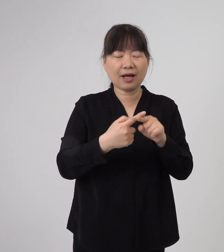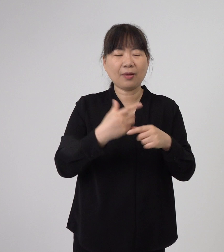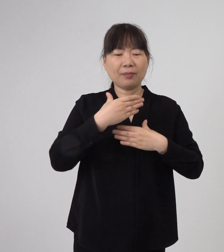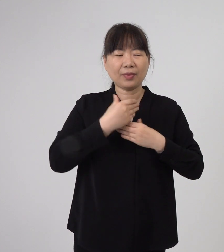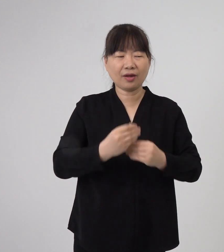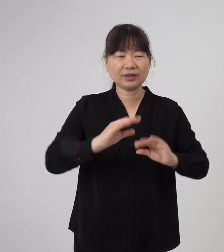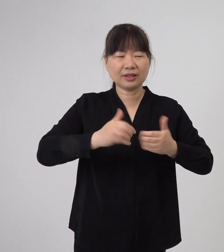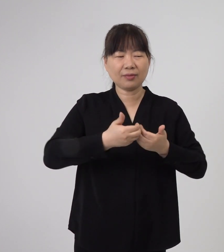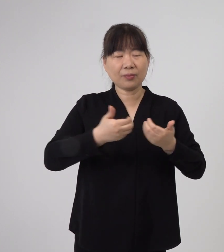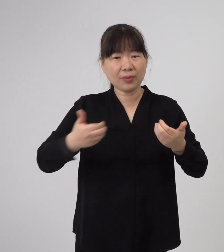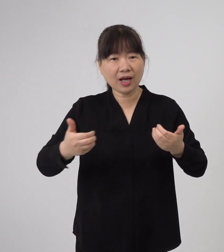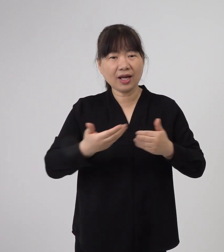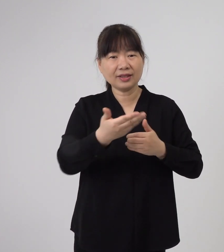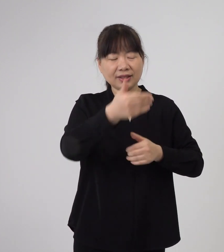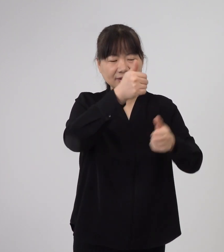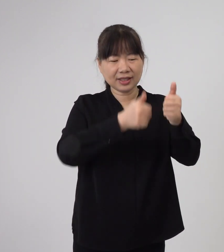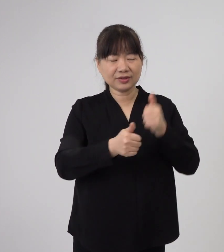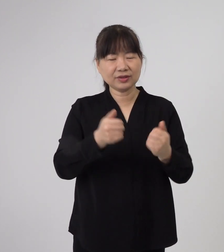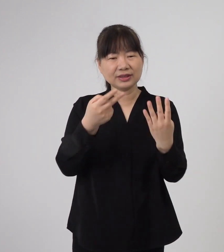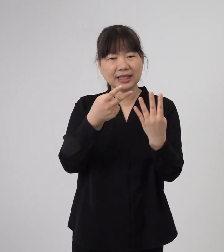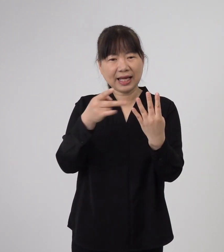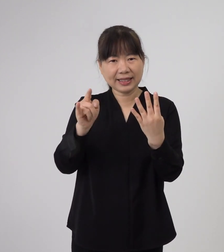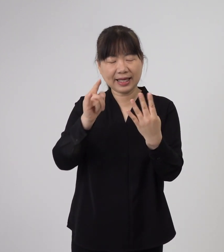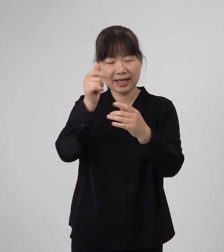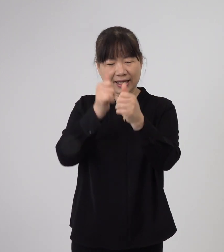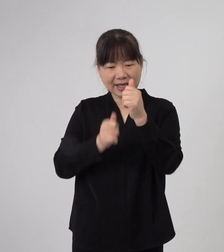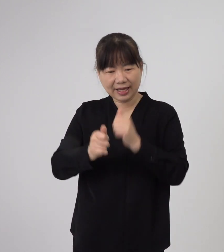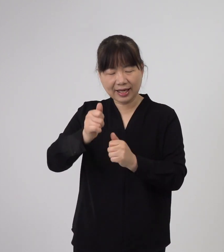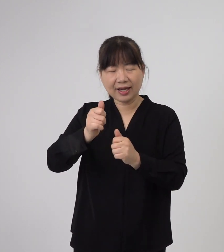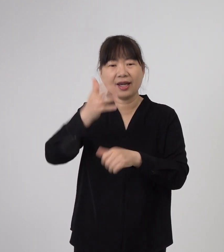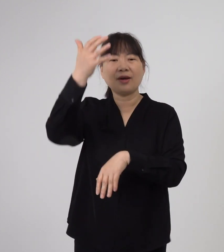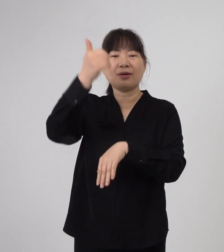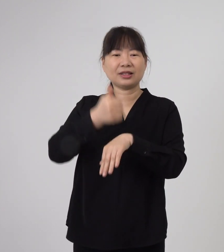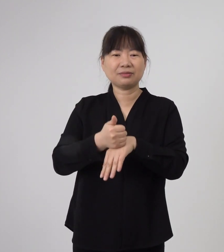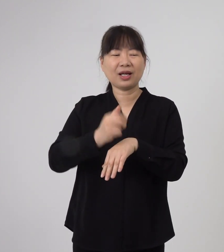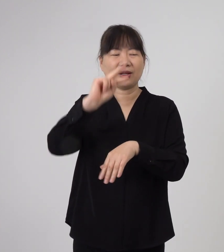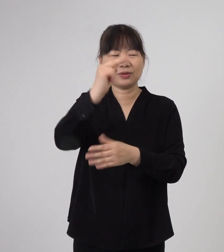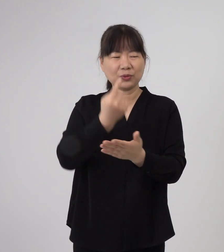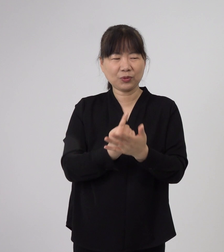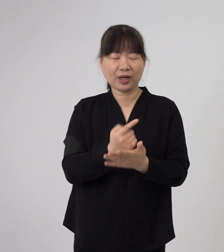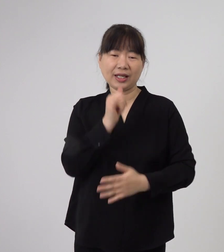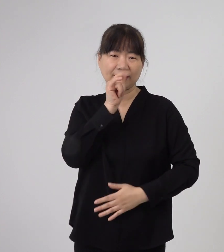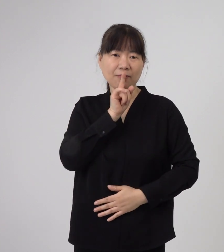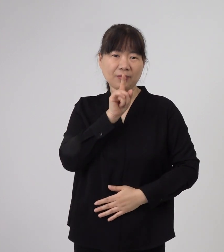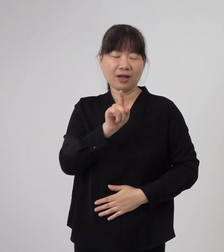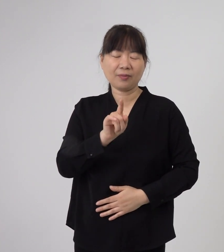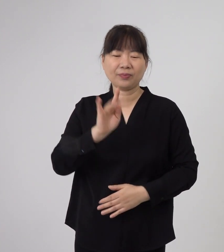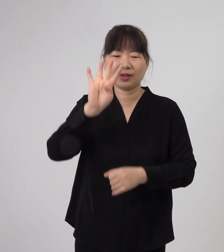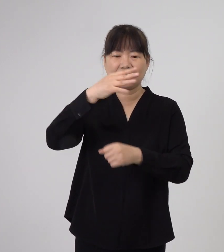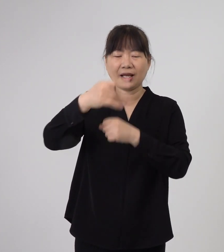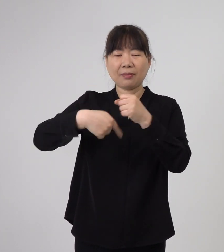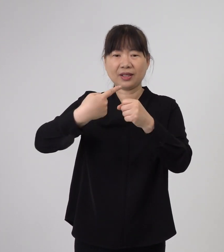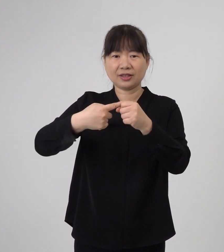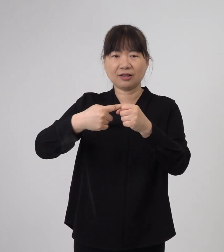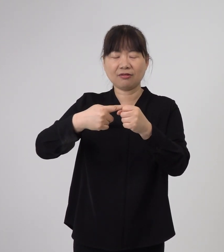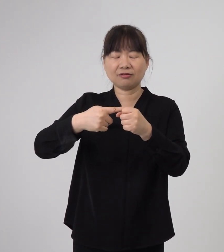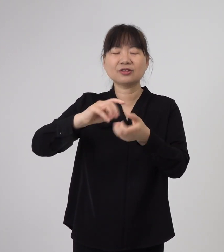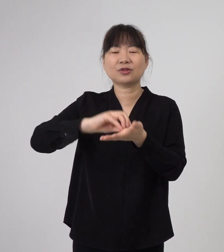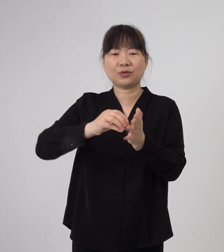자손은 4대 만에 이 땅으로 돌아올 것이다. 자, 여기 4대 400년가량을 얘기하는